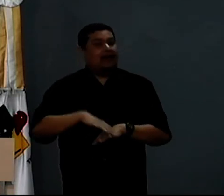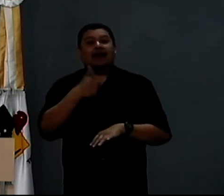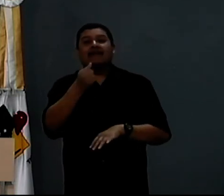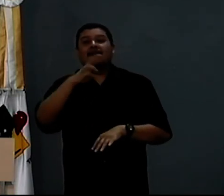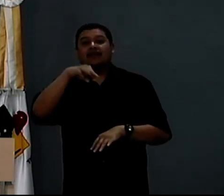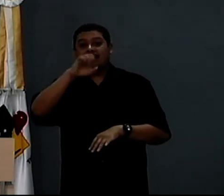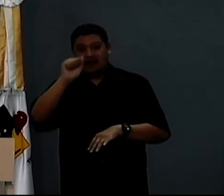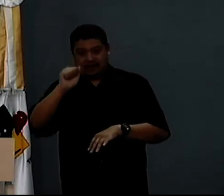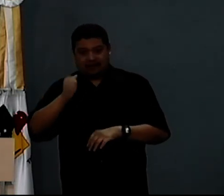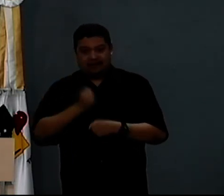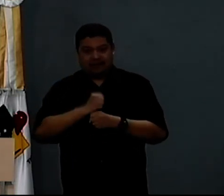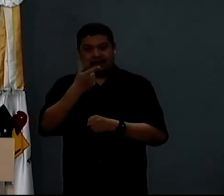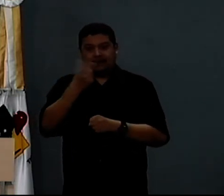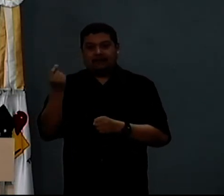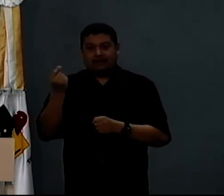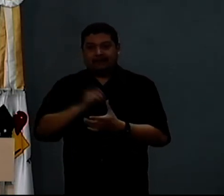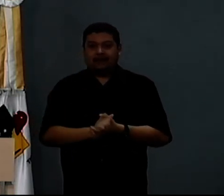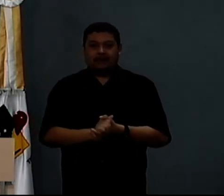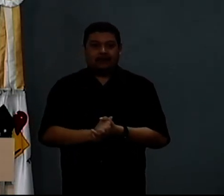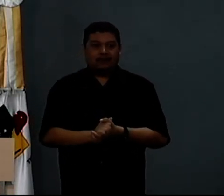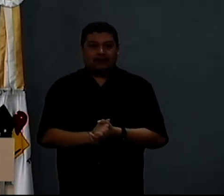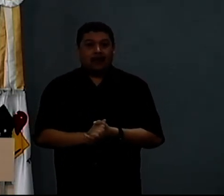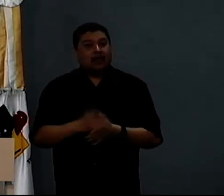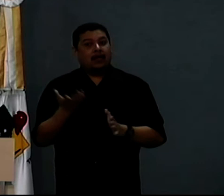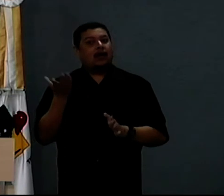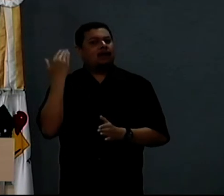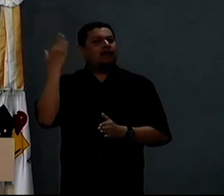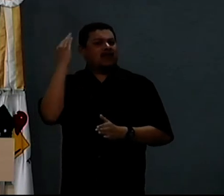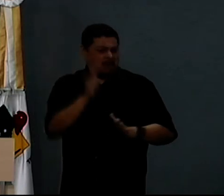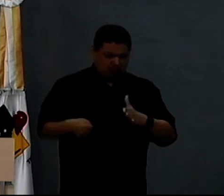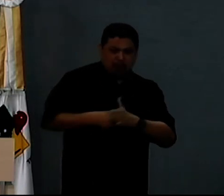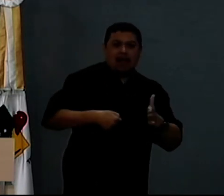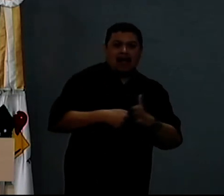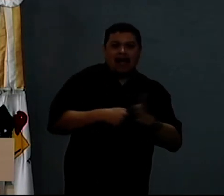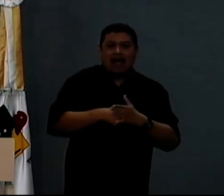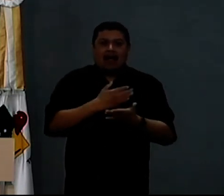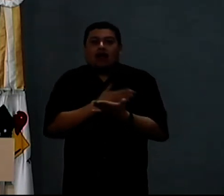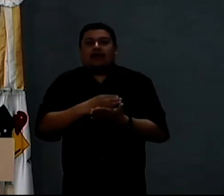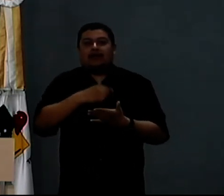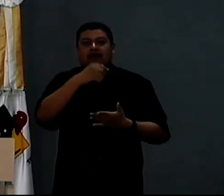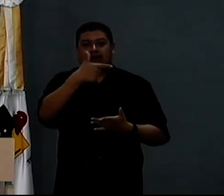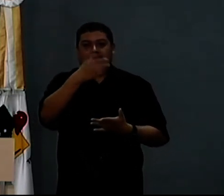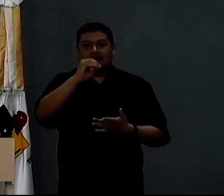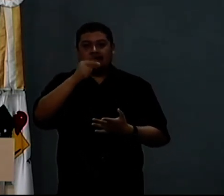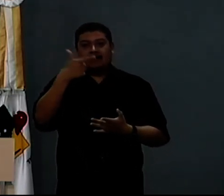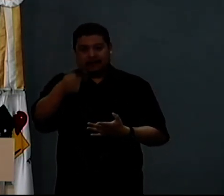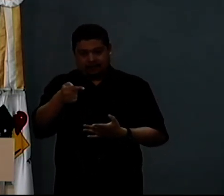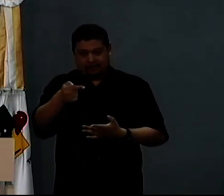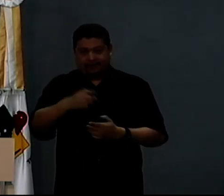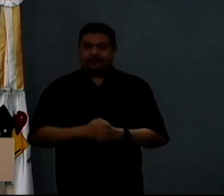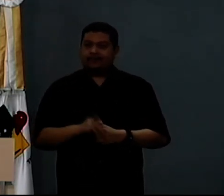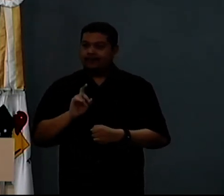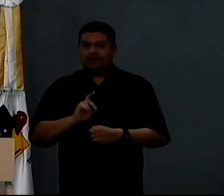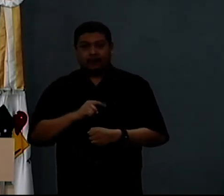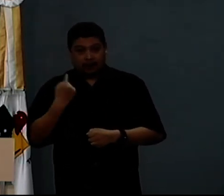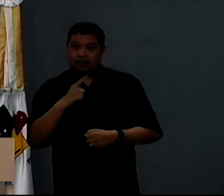um ano atrás estivemos lá, lembrando que nós estivemos em 2017, cobrando toda essa situação. Aí, o que é mais interessante é que nós temos